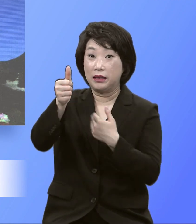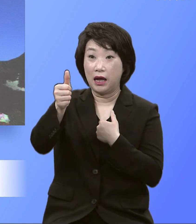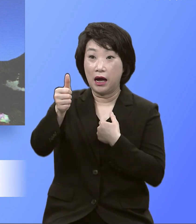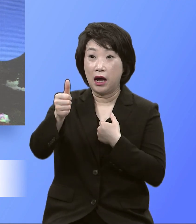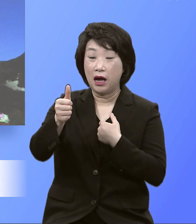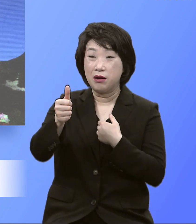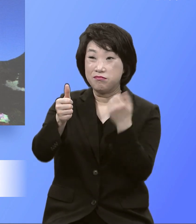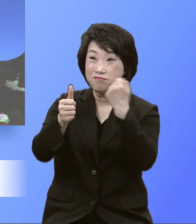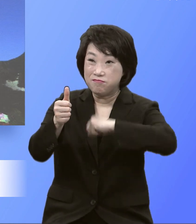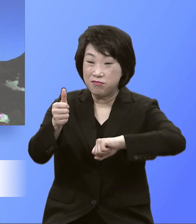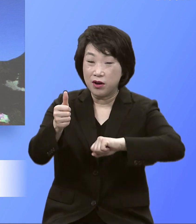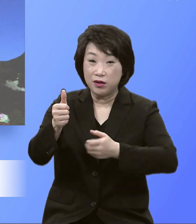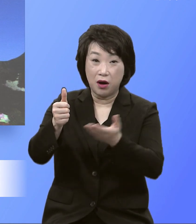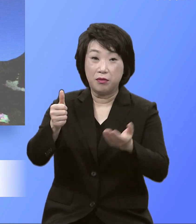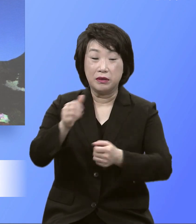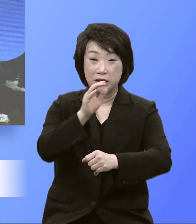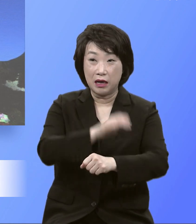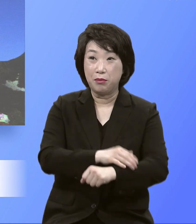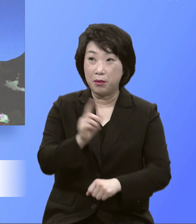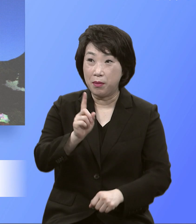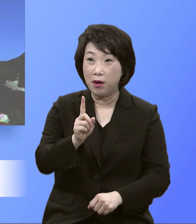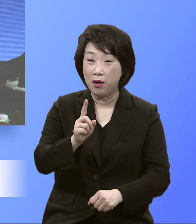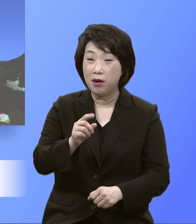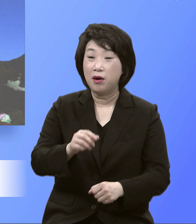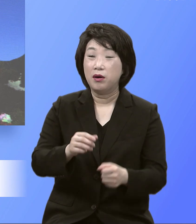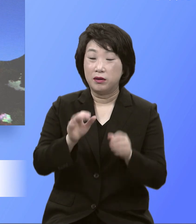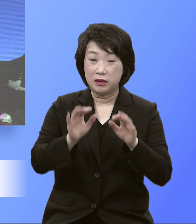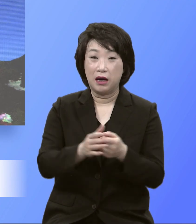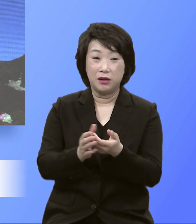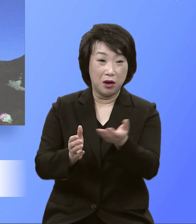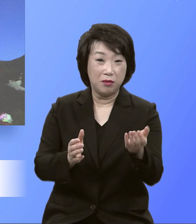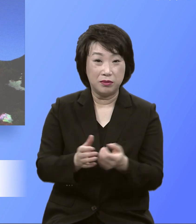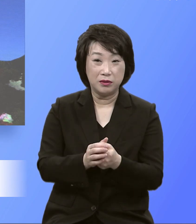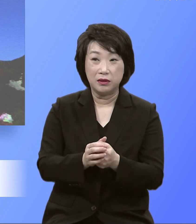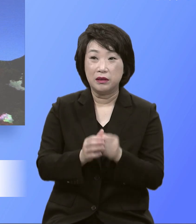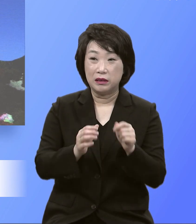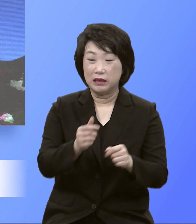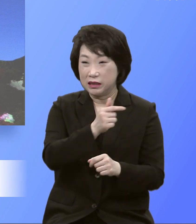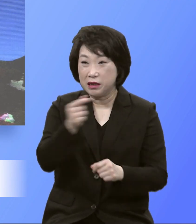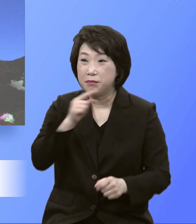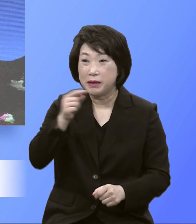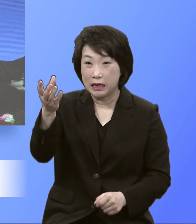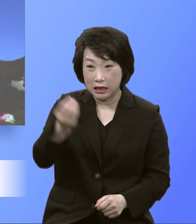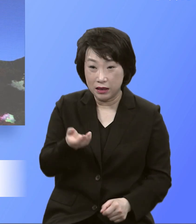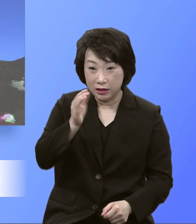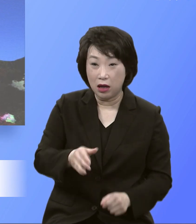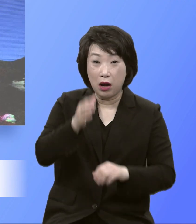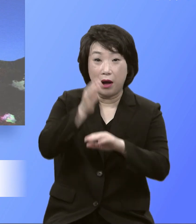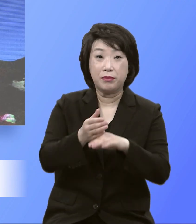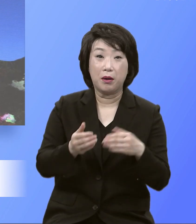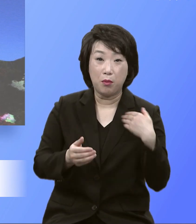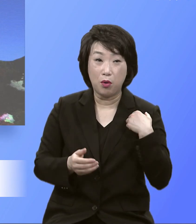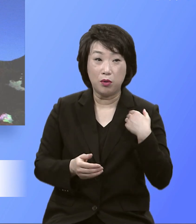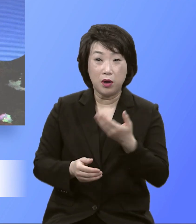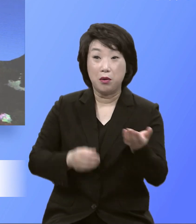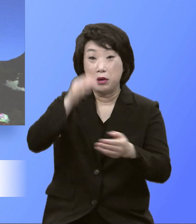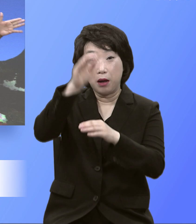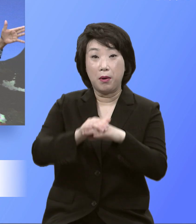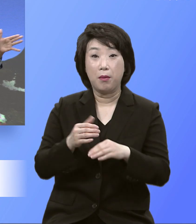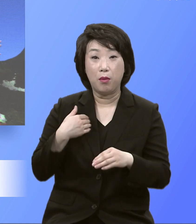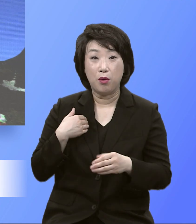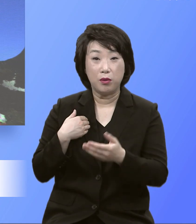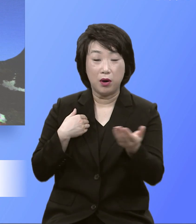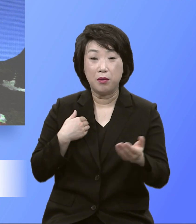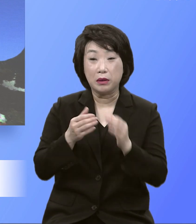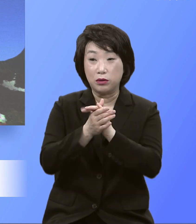어떻게 대적하고 어떤 잘못을 하고 어떤 불순종을 하고 그 큰 빚을 짓고도 감사할 줄 모르고 예배할 줄도